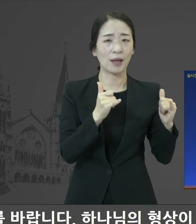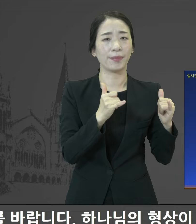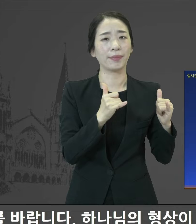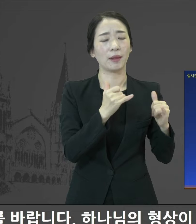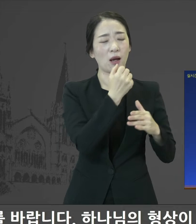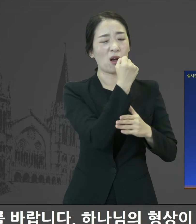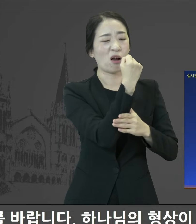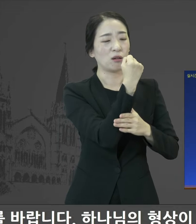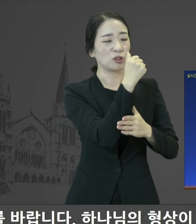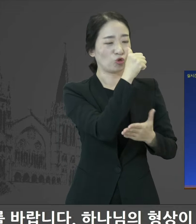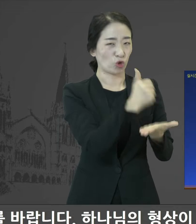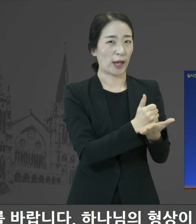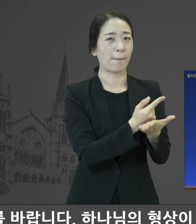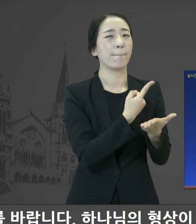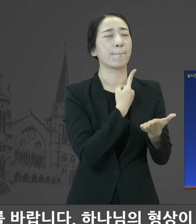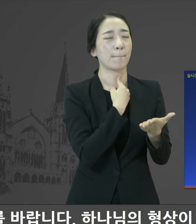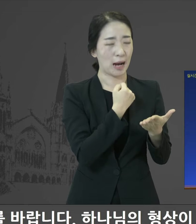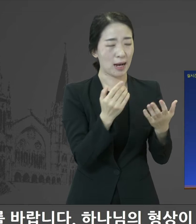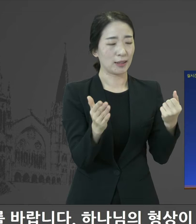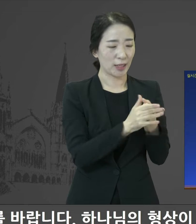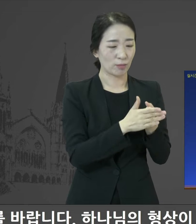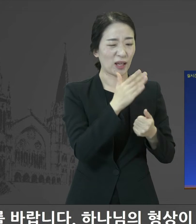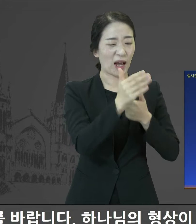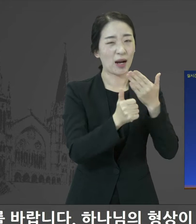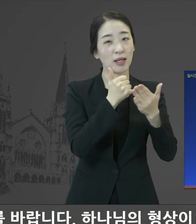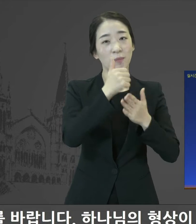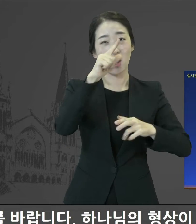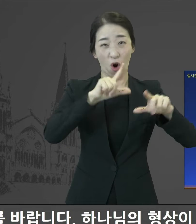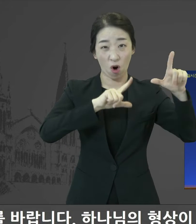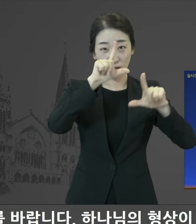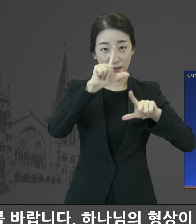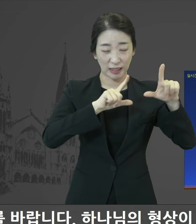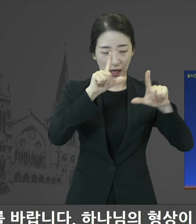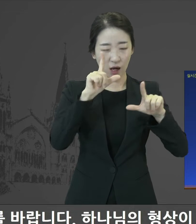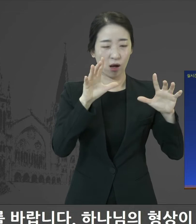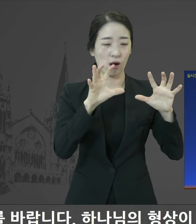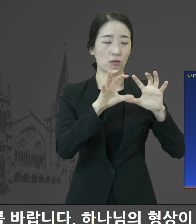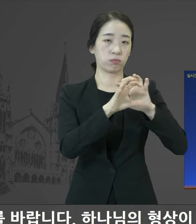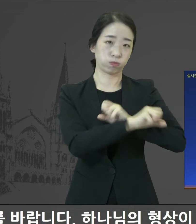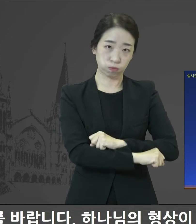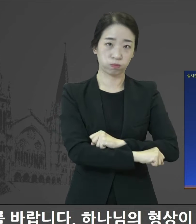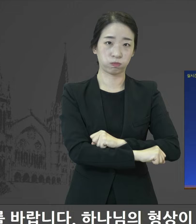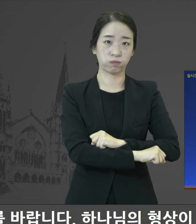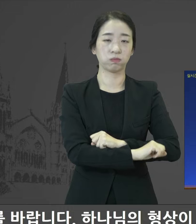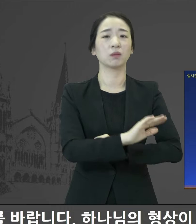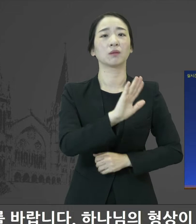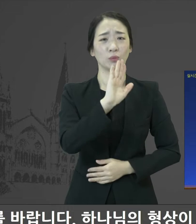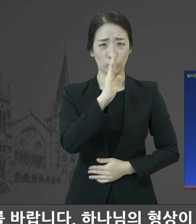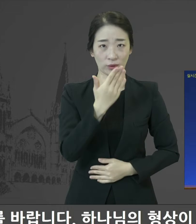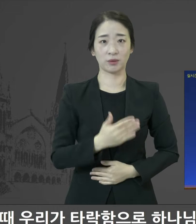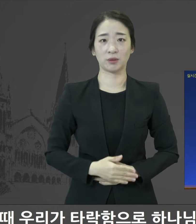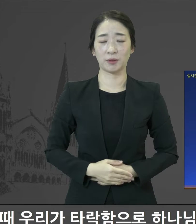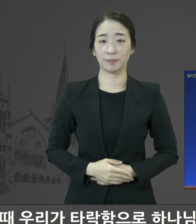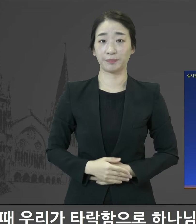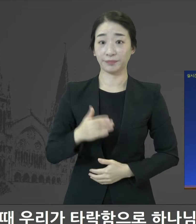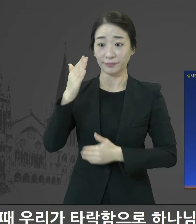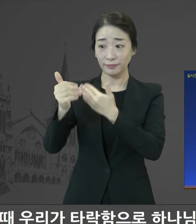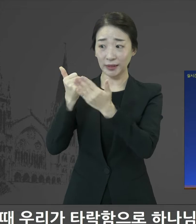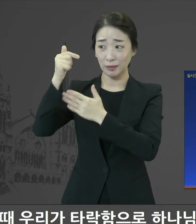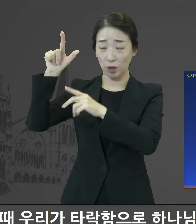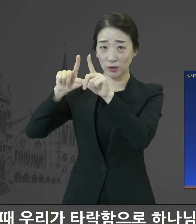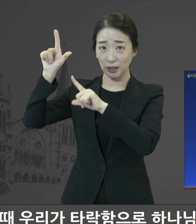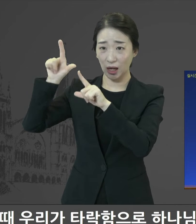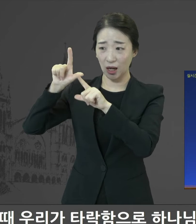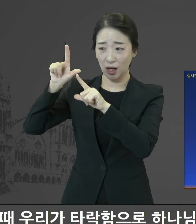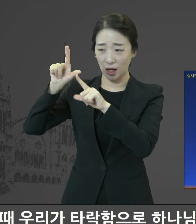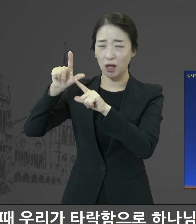파괴되었습니다. 더 이상 우리 안에는 하나님의 형상이 존재하지 못하게 되었습니다. 새 사람을